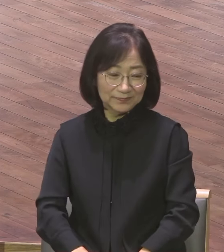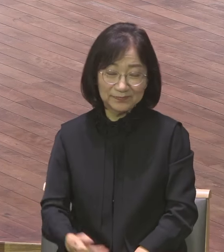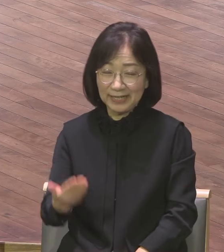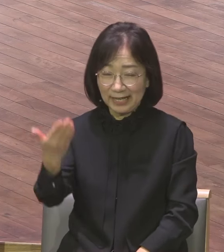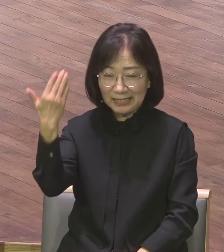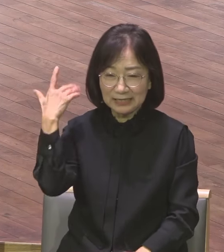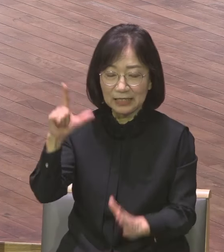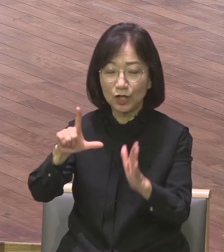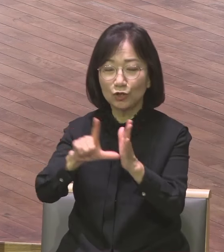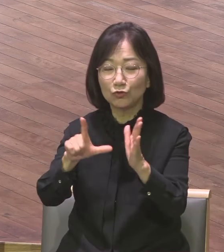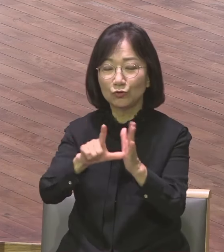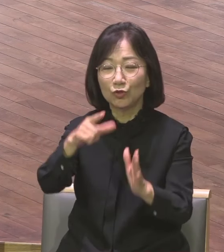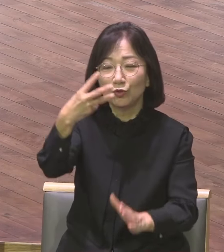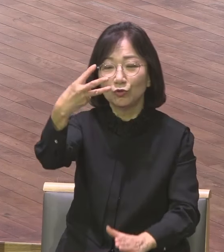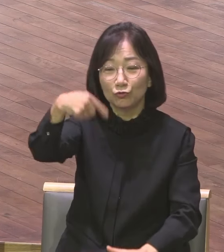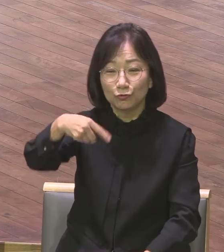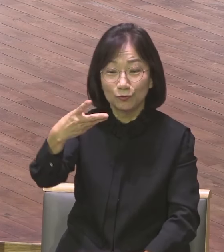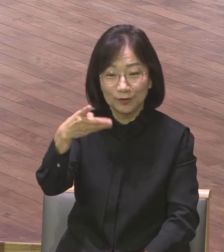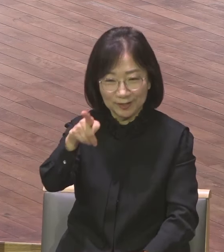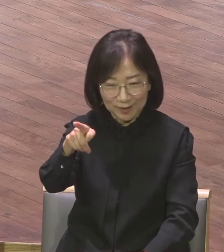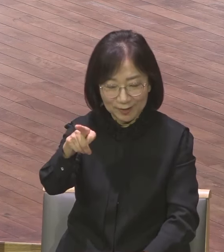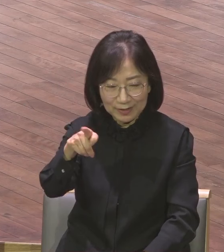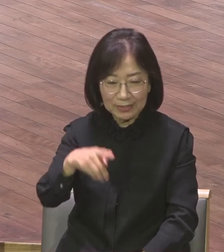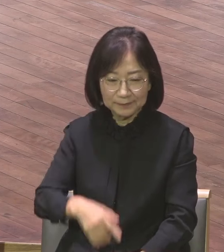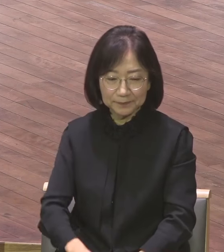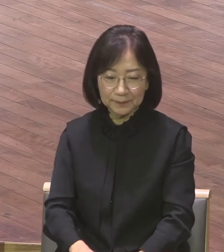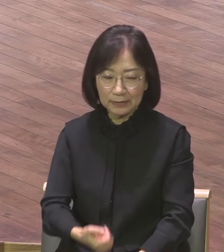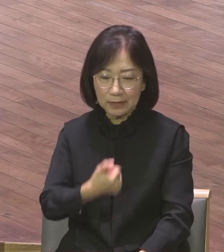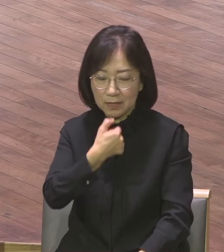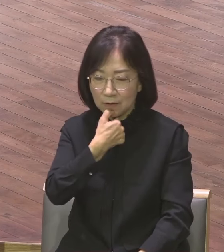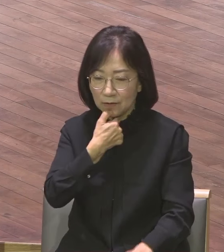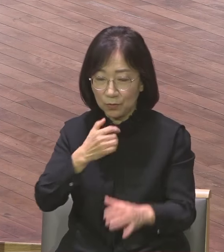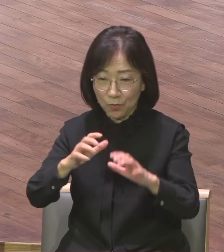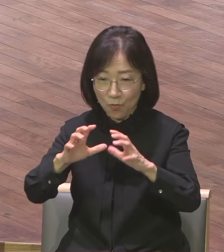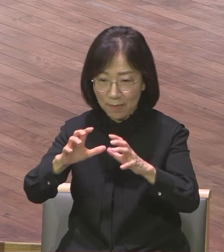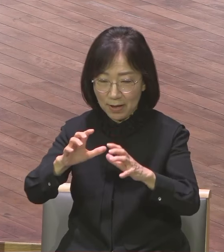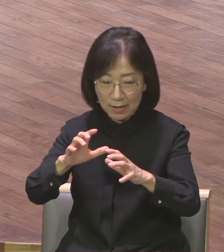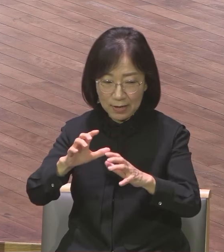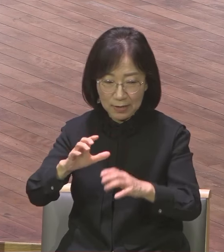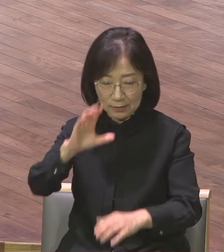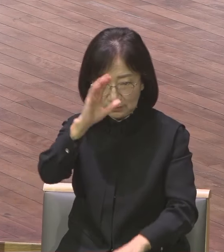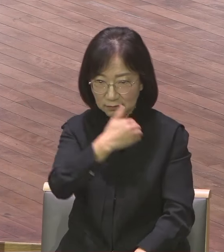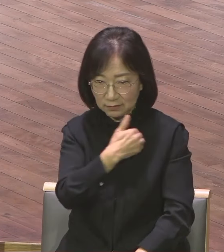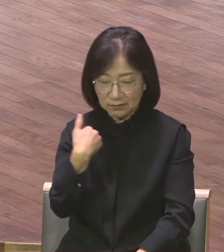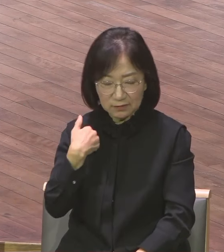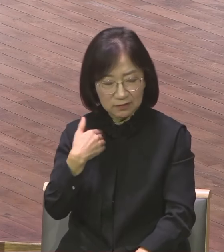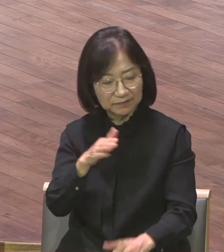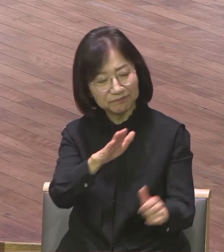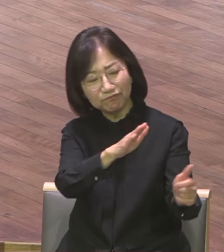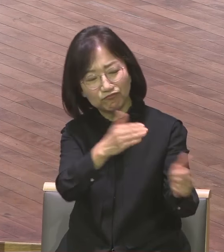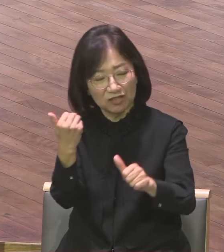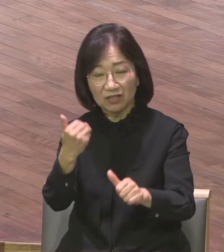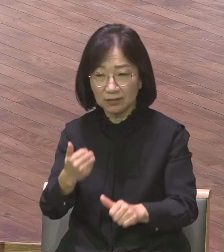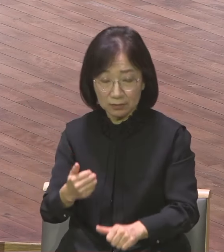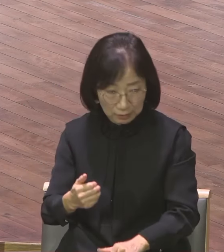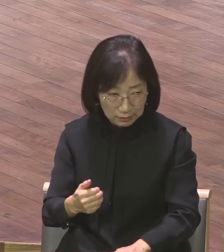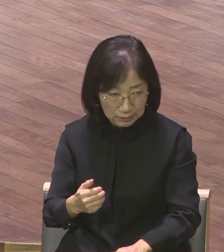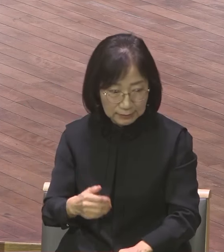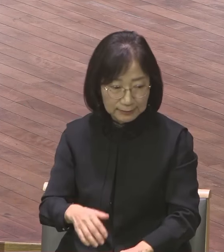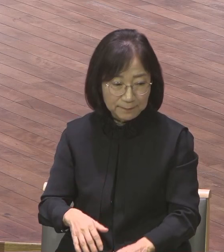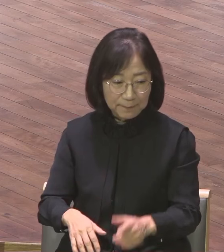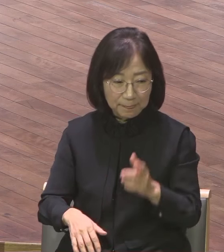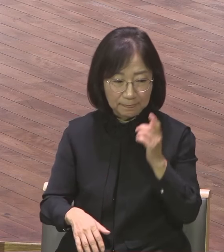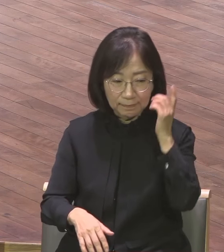로마 교황청에서 부르잖아요. 그때 막 찬양하면서 막 그 어마어마한 기와장이